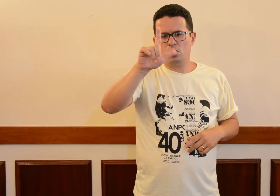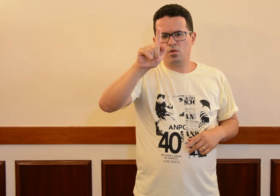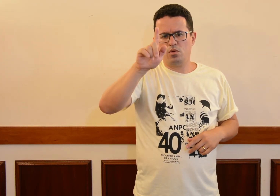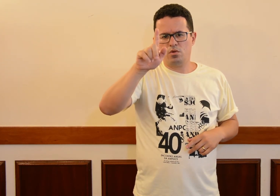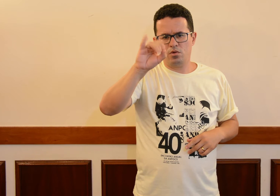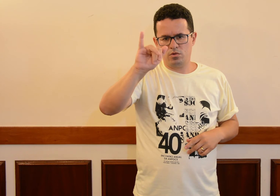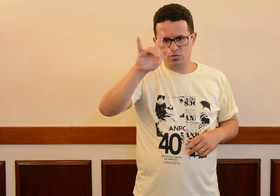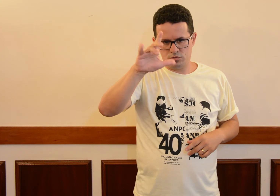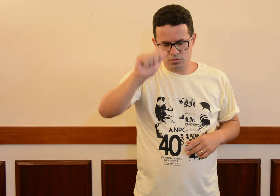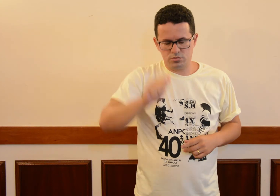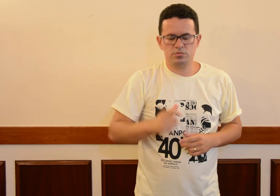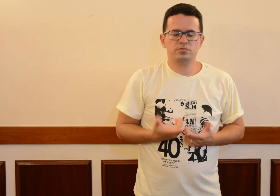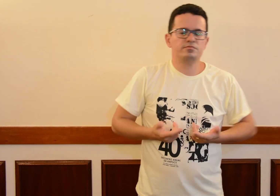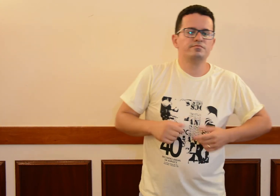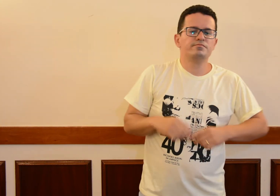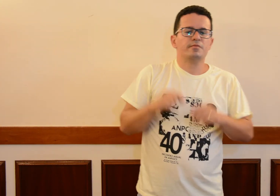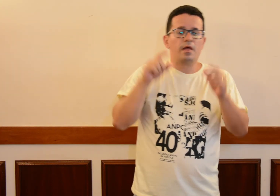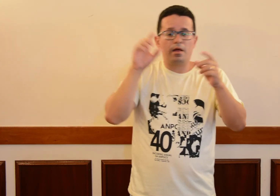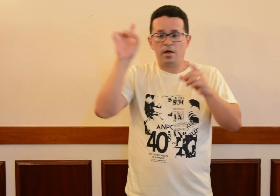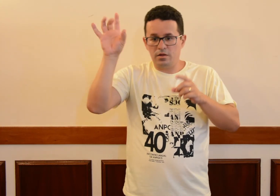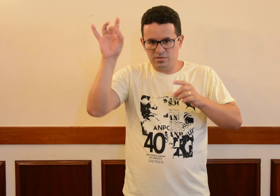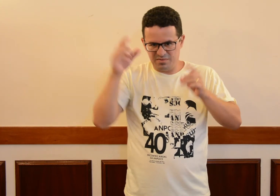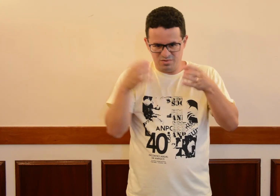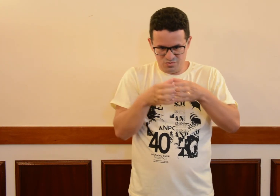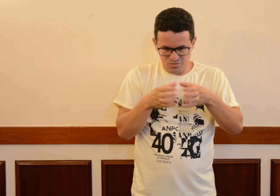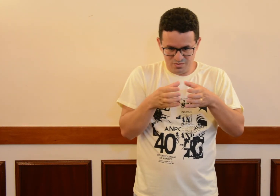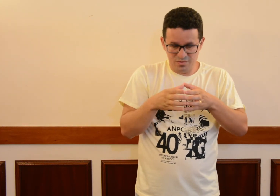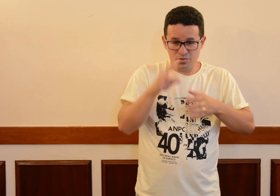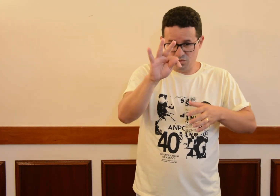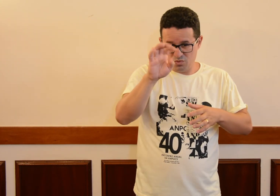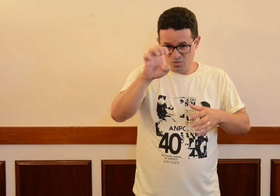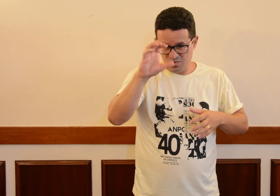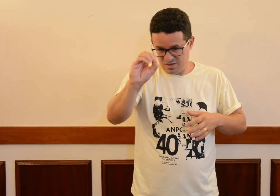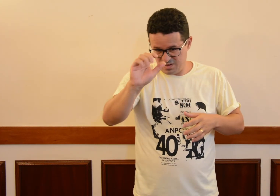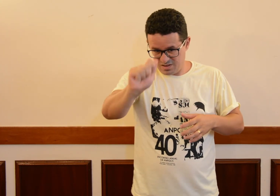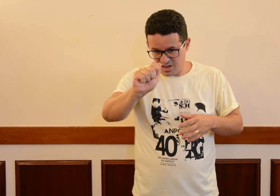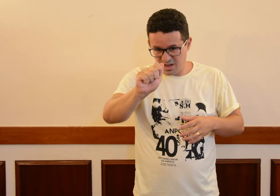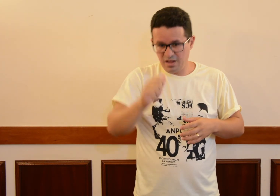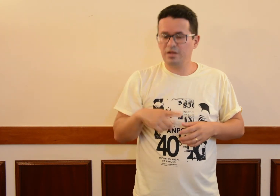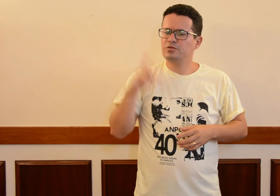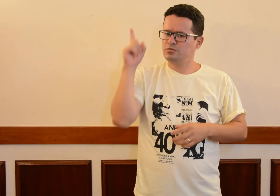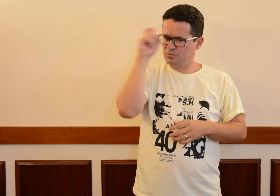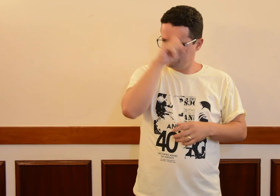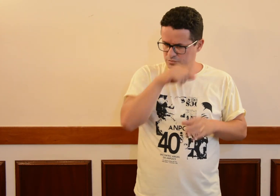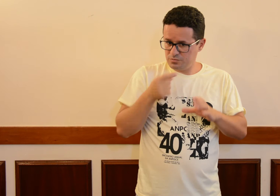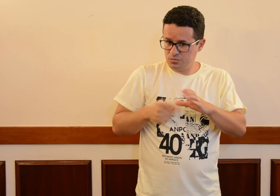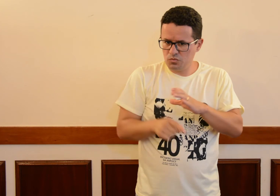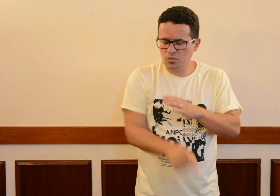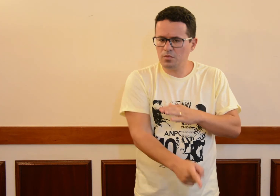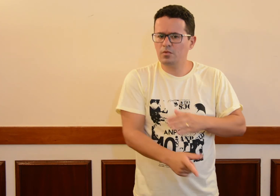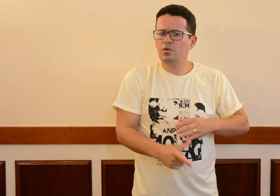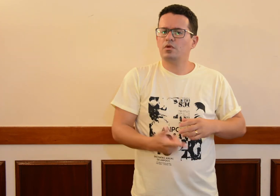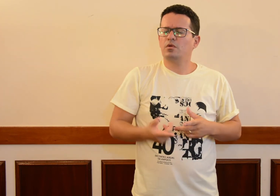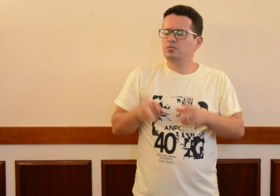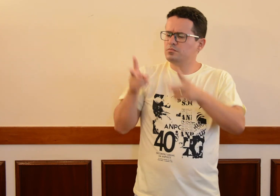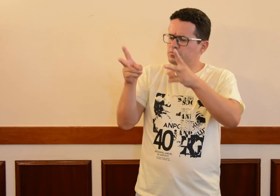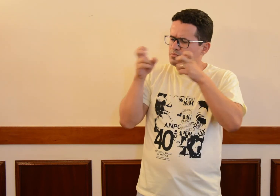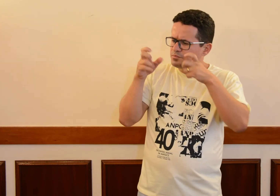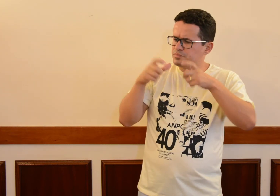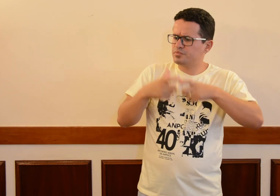Especialistas afirmam que o diagnóstico do TEA é complexo, que o espectro é amplo e fluido, podendo apresentar diferentes